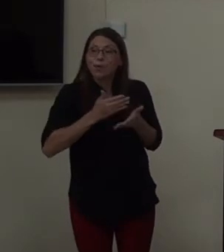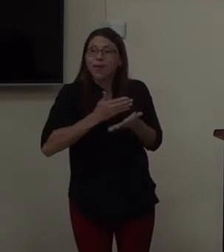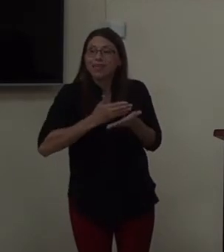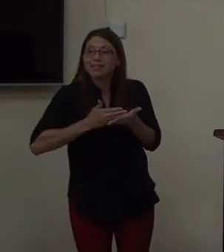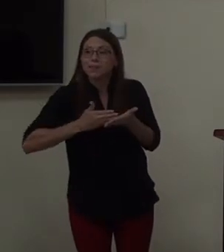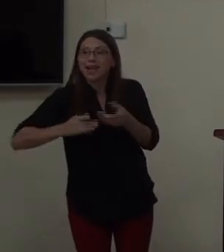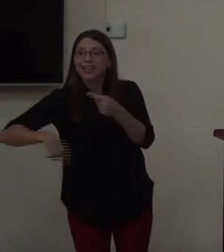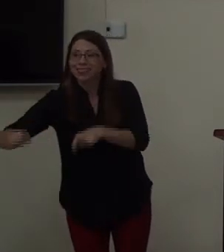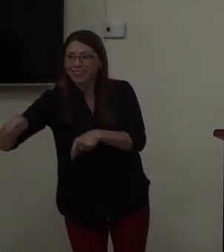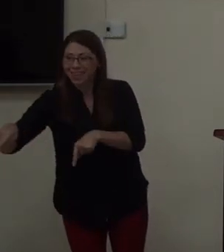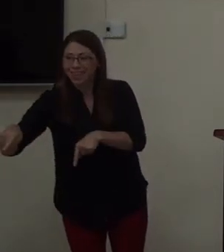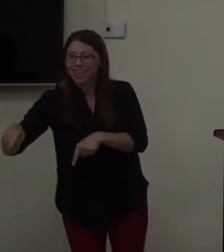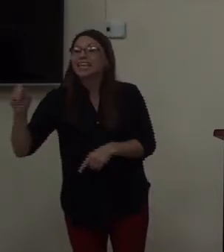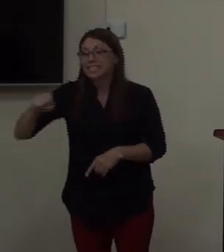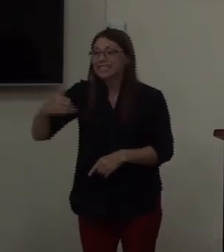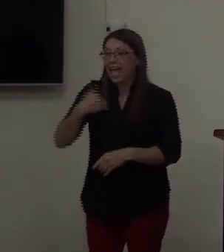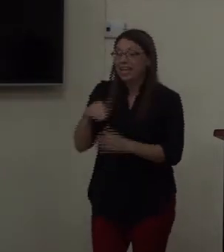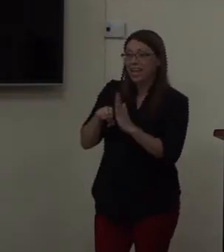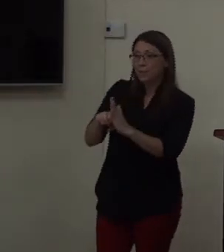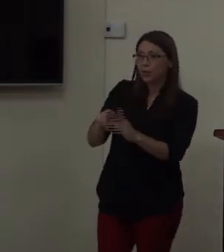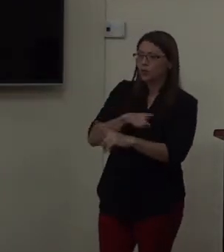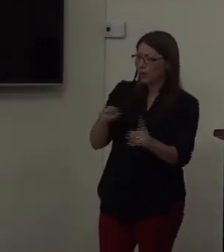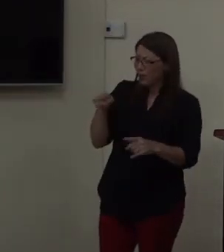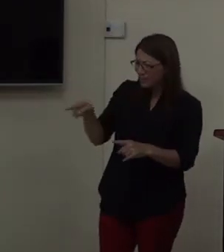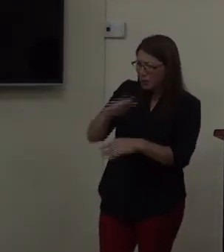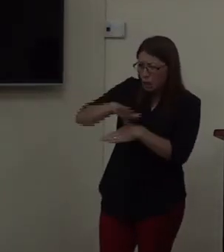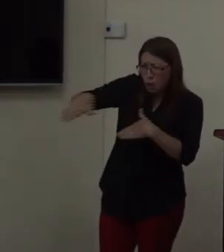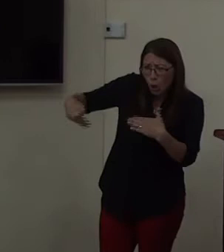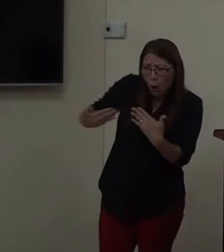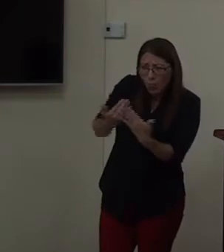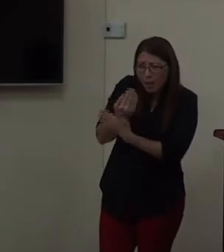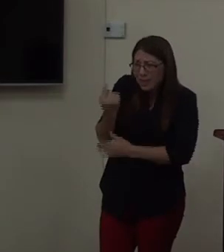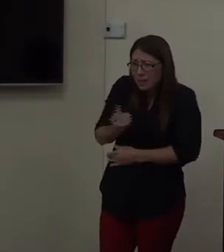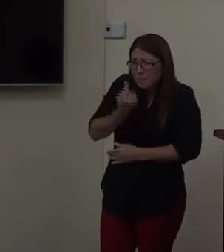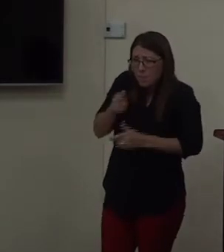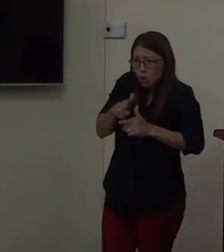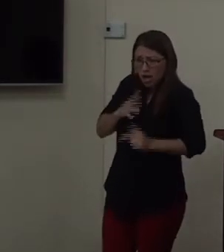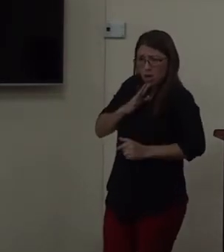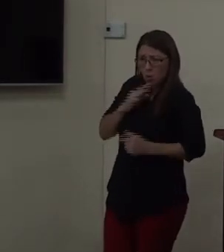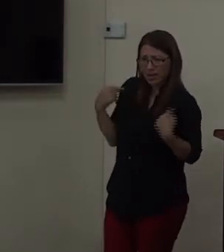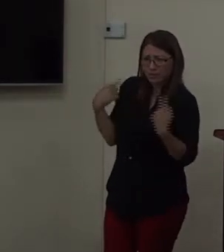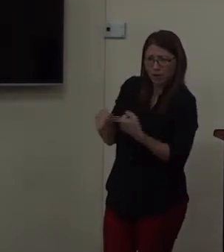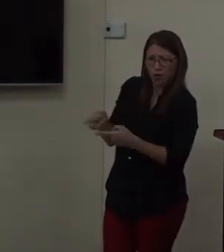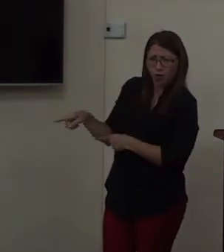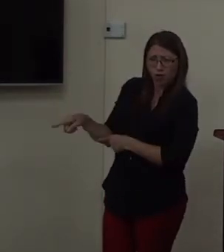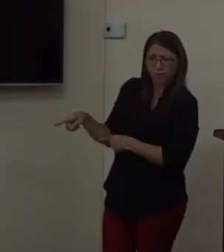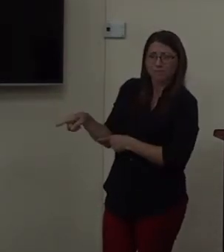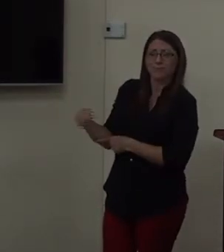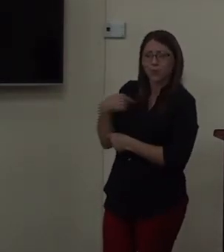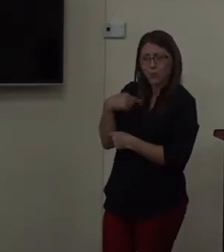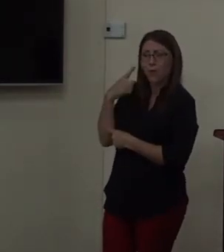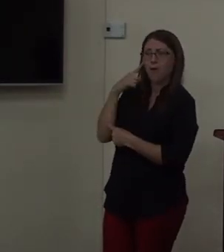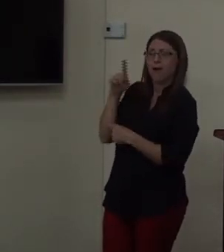¿verdad? Aunque eso de que sea completamente monolingüe en español, te lleva unas sorpresas,